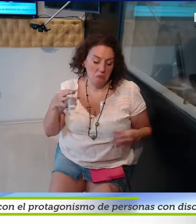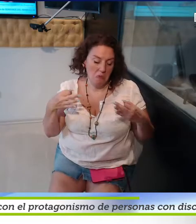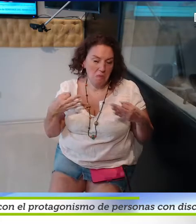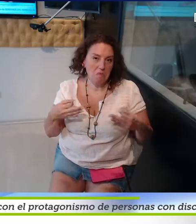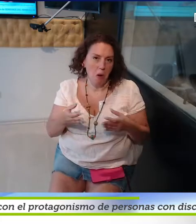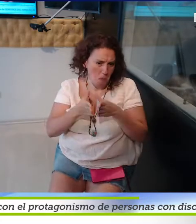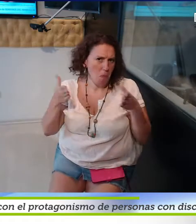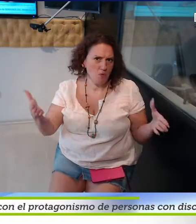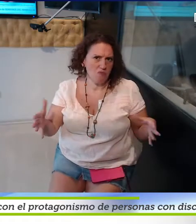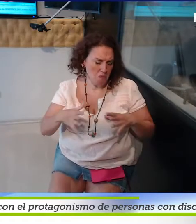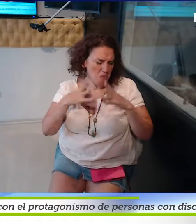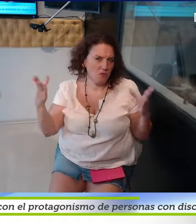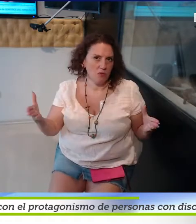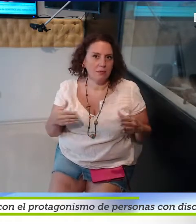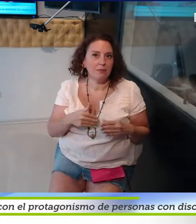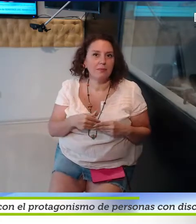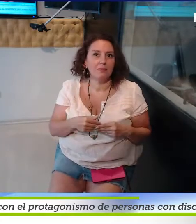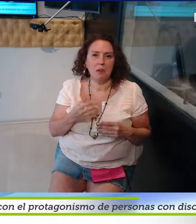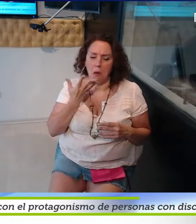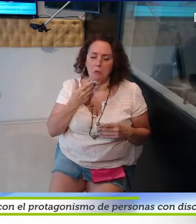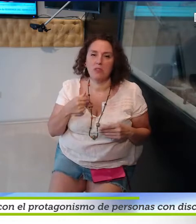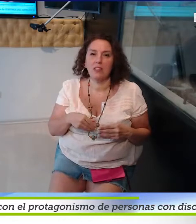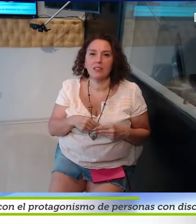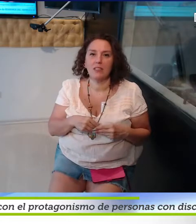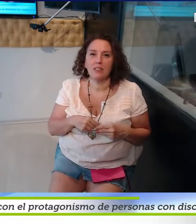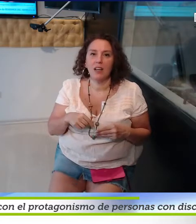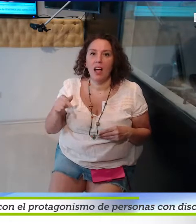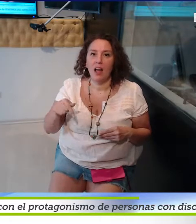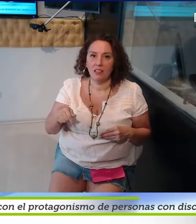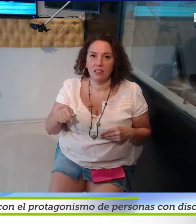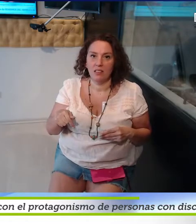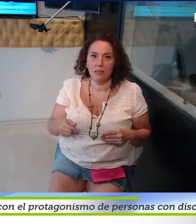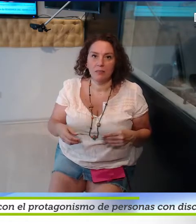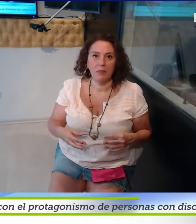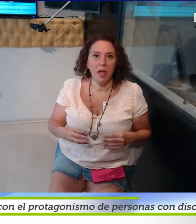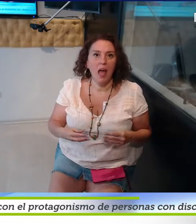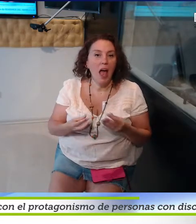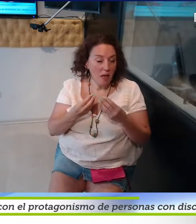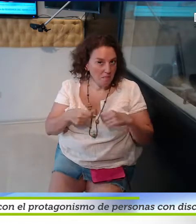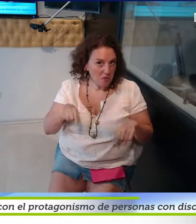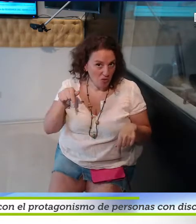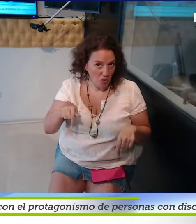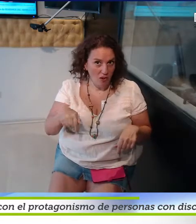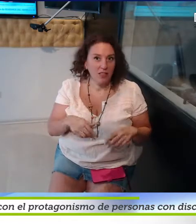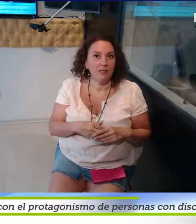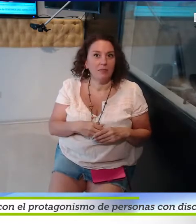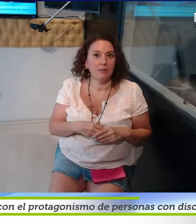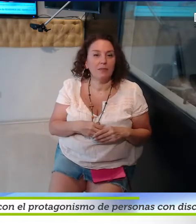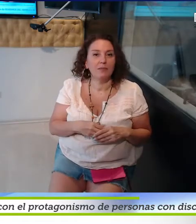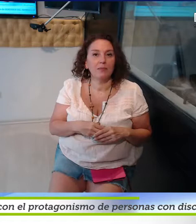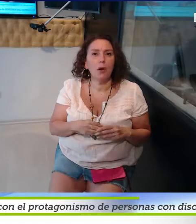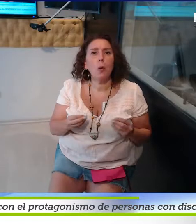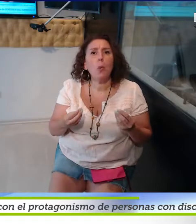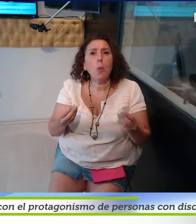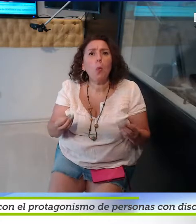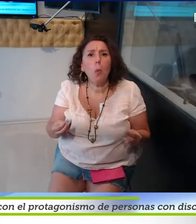Nunca la vi esa novela, nunca la vi, Simona. No, acaba de arrancar, ¿no? Sí. Bien. Bueno, gracias, Marcelo. ¿Cuándo empezó Timona, maldita?